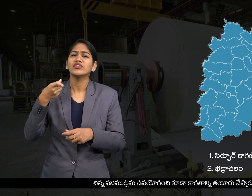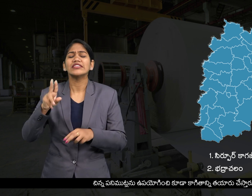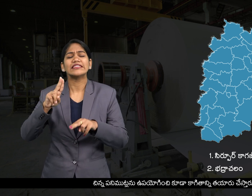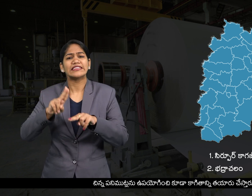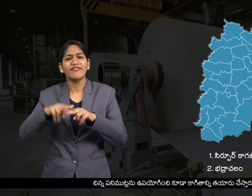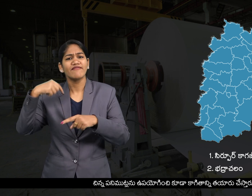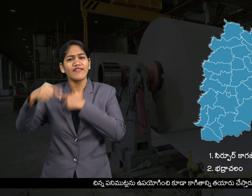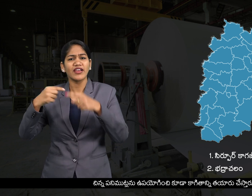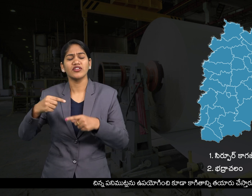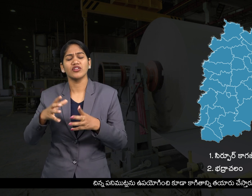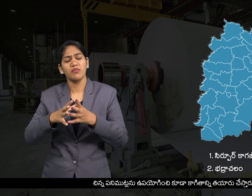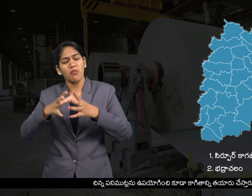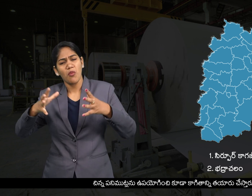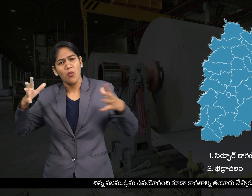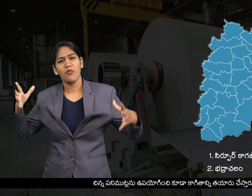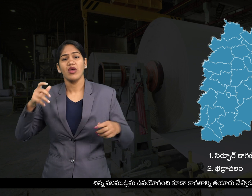చేస్తారు.